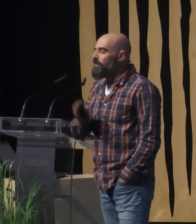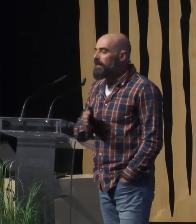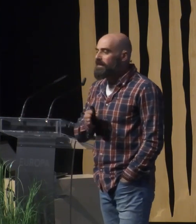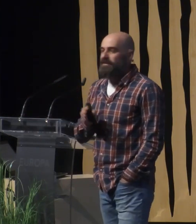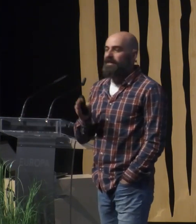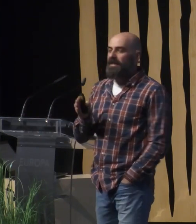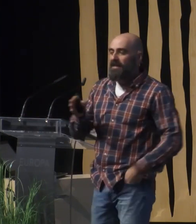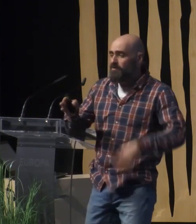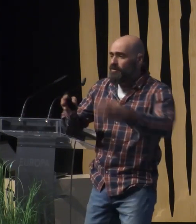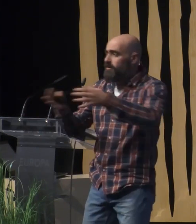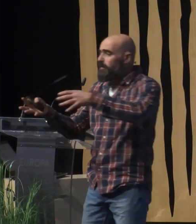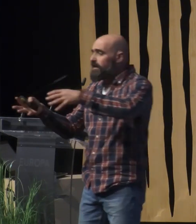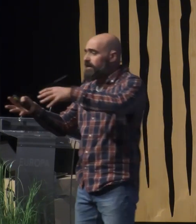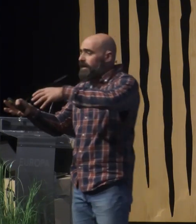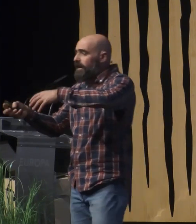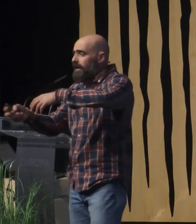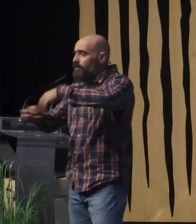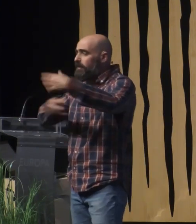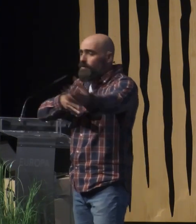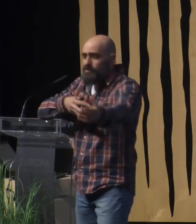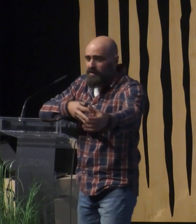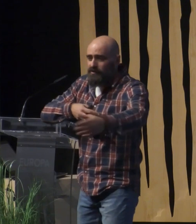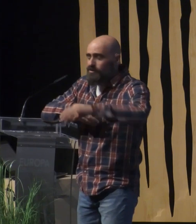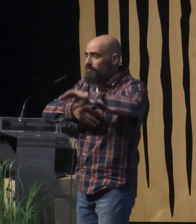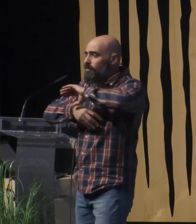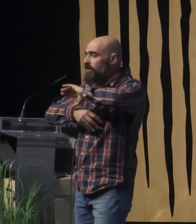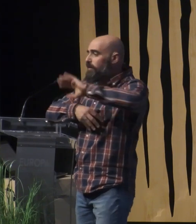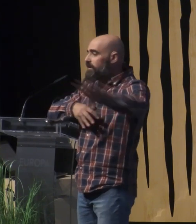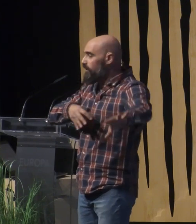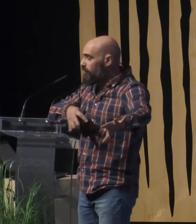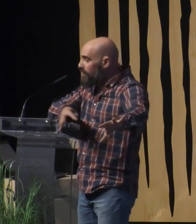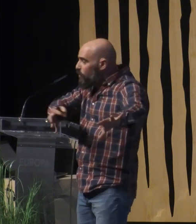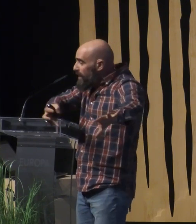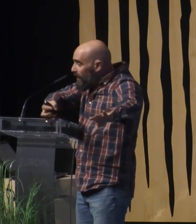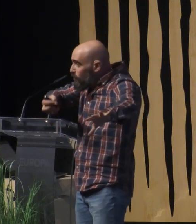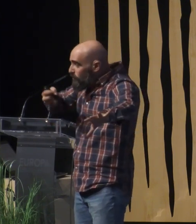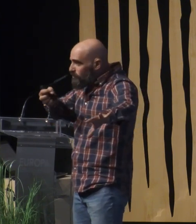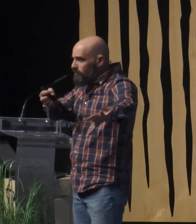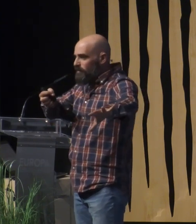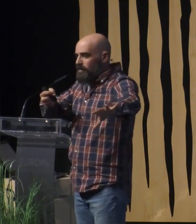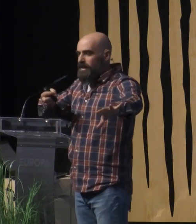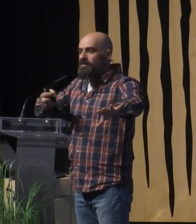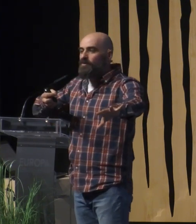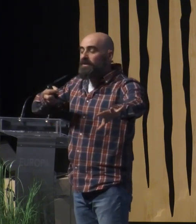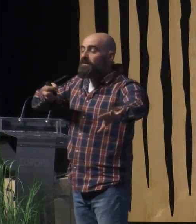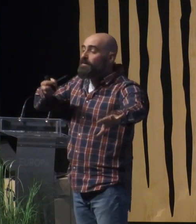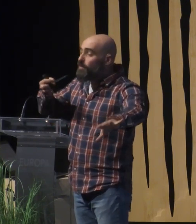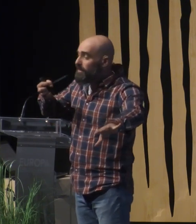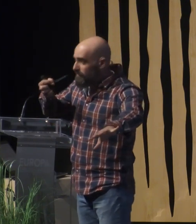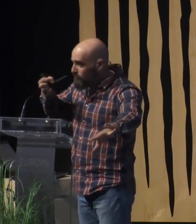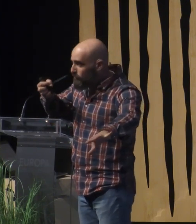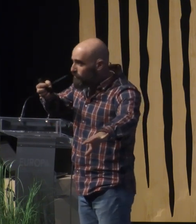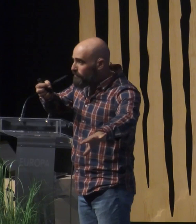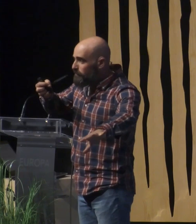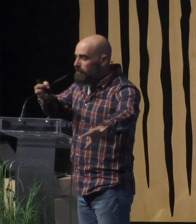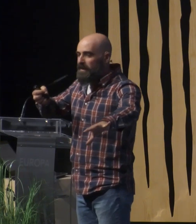de los chavales, son zombies, hay un virus, entonces o te conviertes en zombies o hay algunos que han sido víctimas de bullying, que